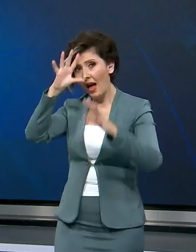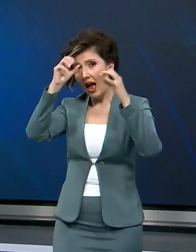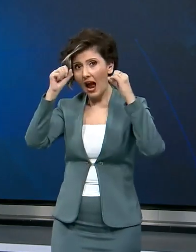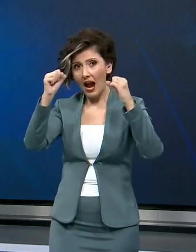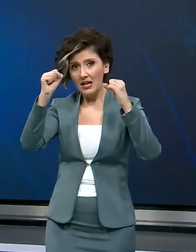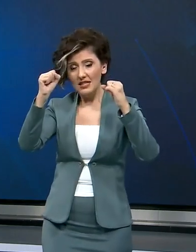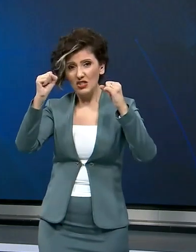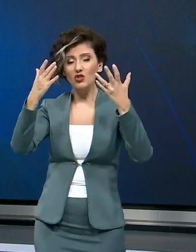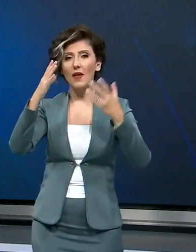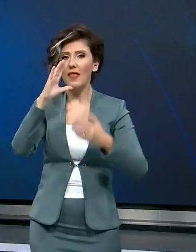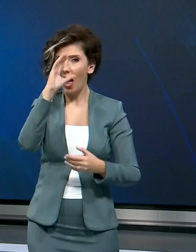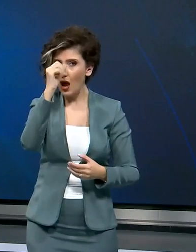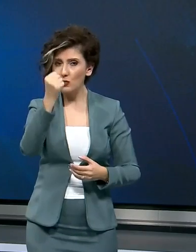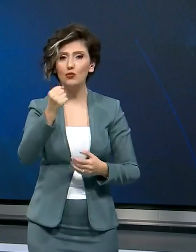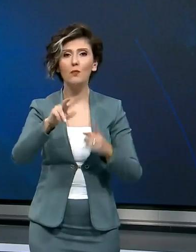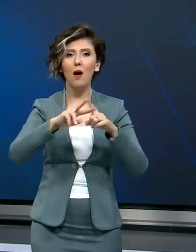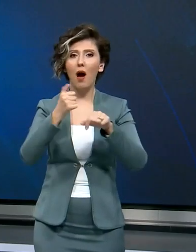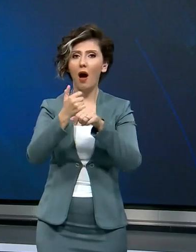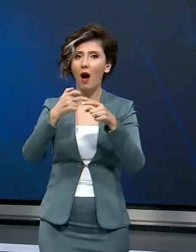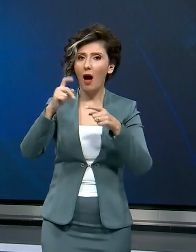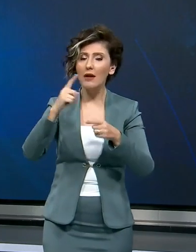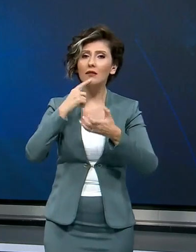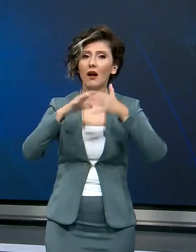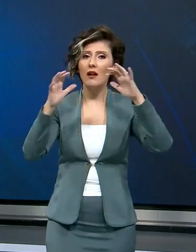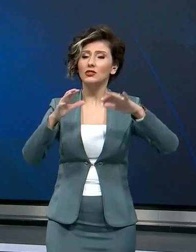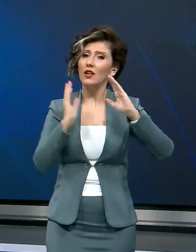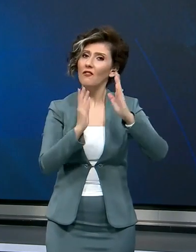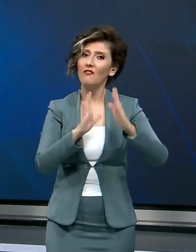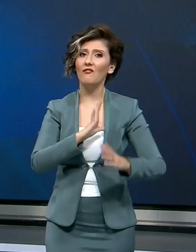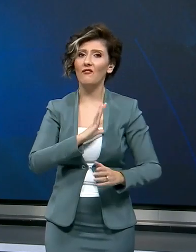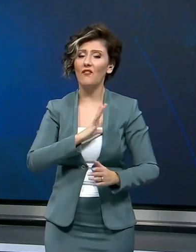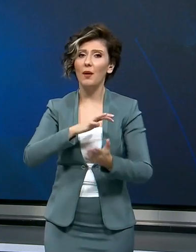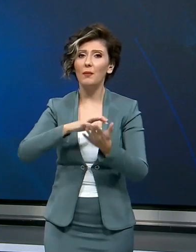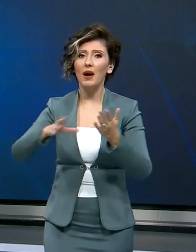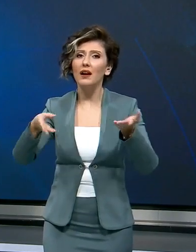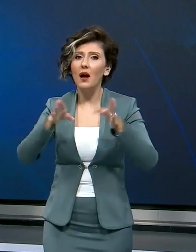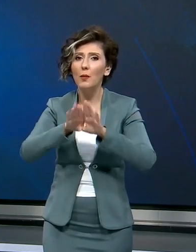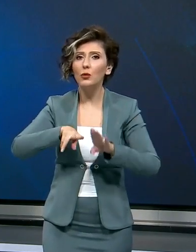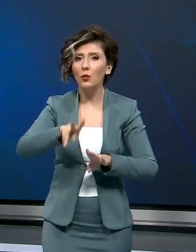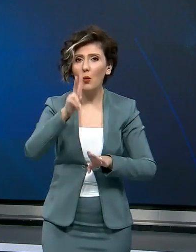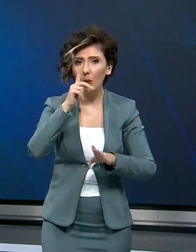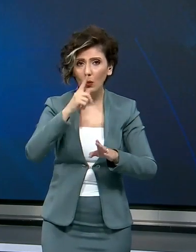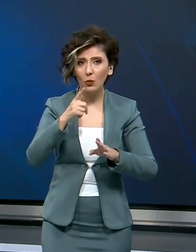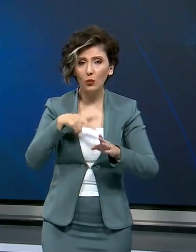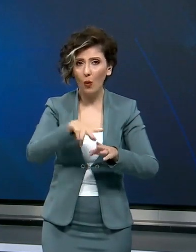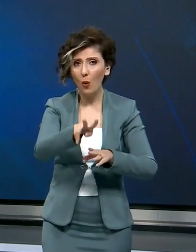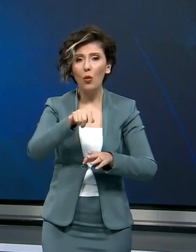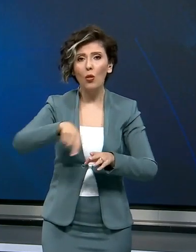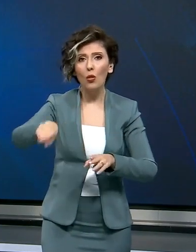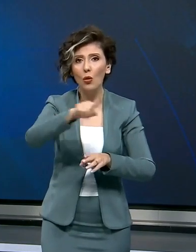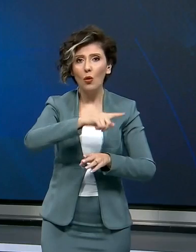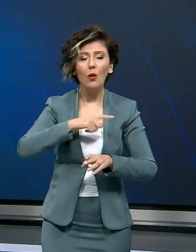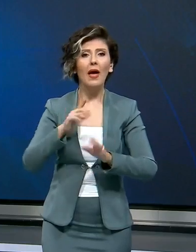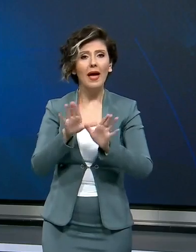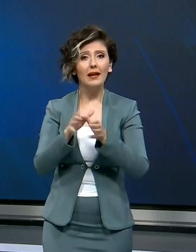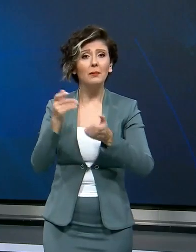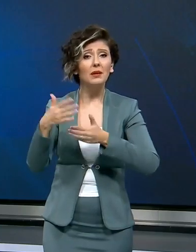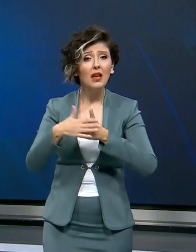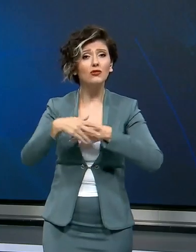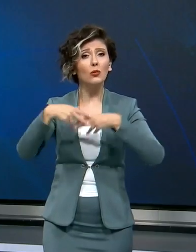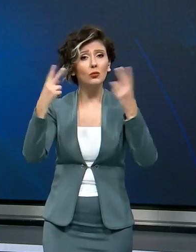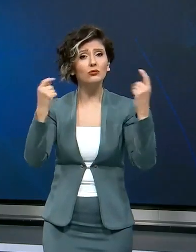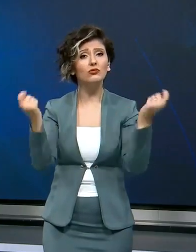Erzincan, Erzurum ve Ağrı'da kar yağışı etkili. Bölgede kapalı olan köy yollarını açmak için ekipler gece gündüz çalışıyor.